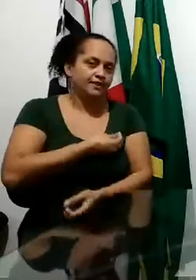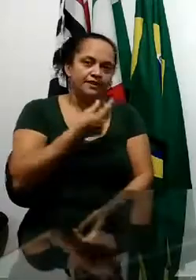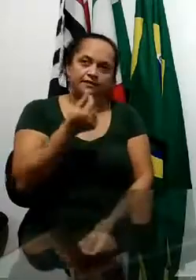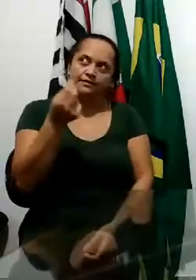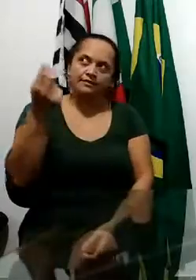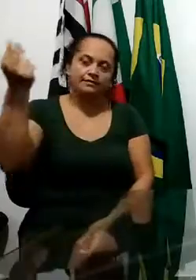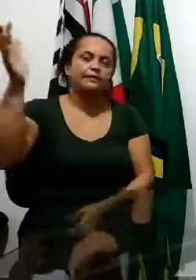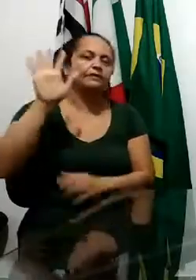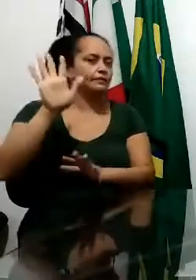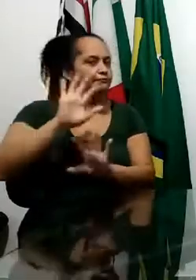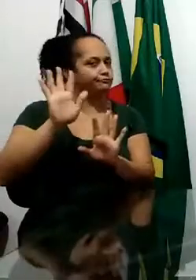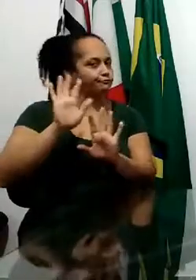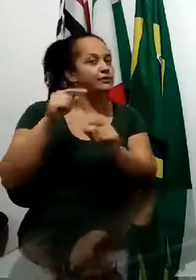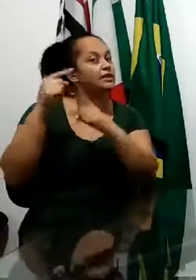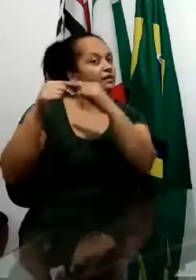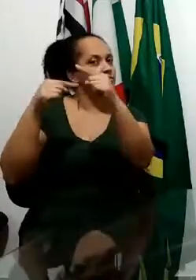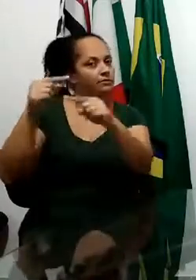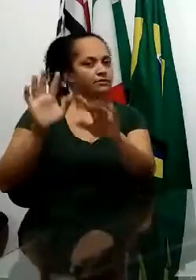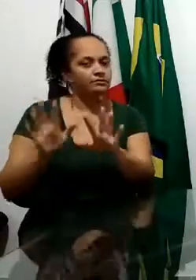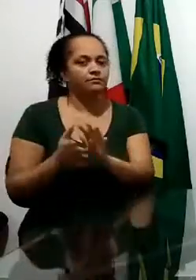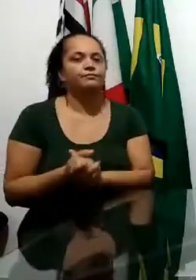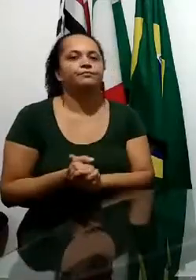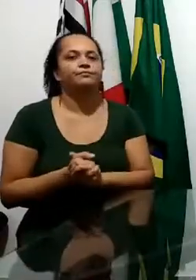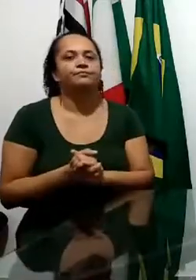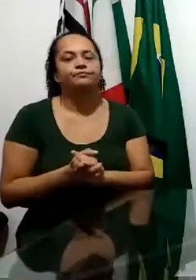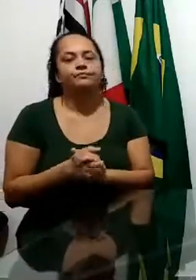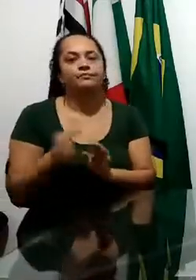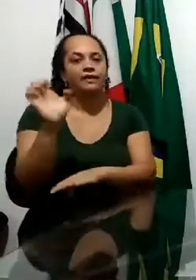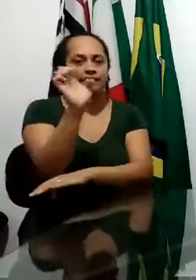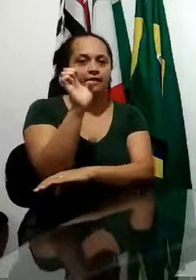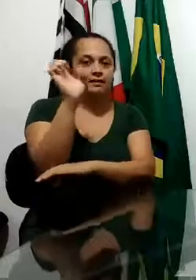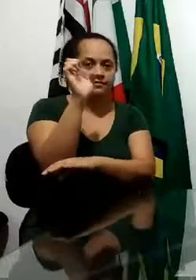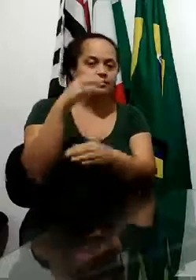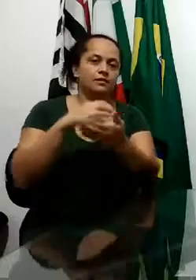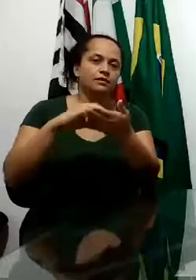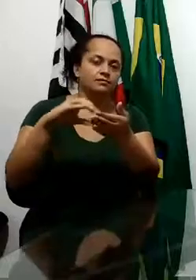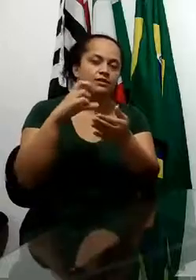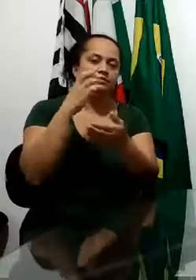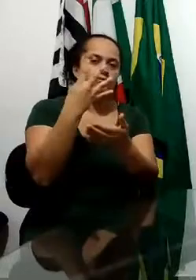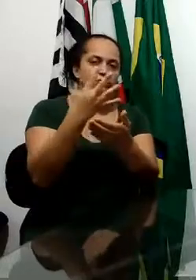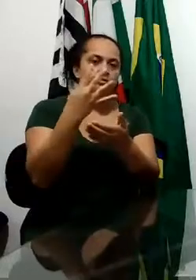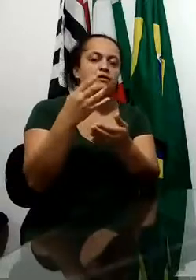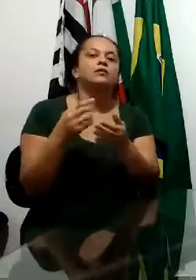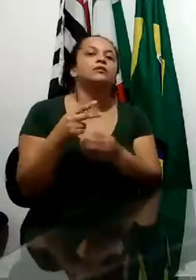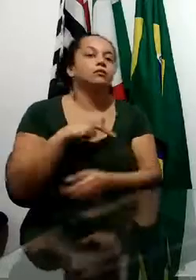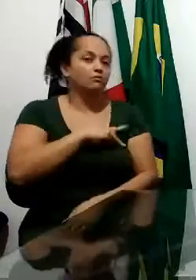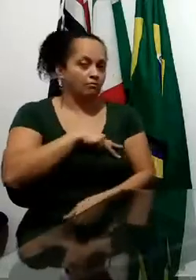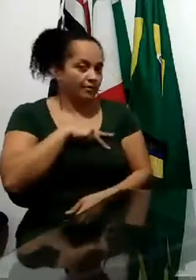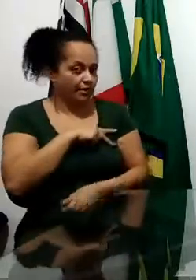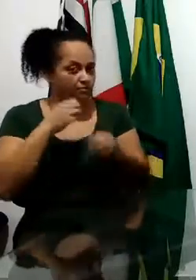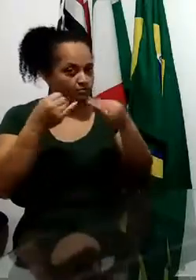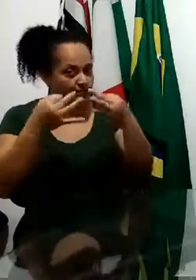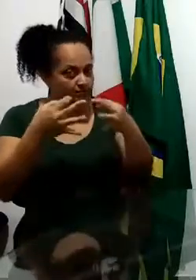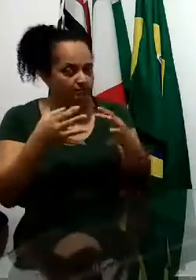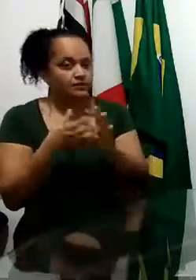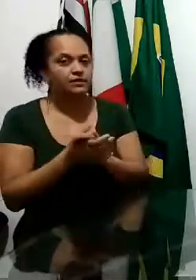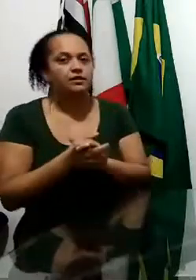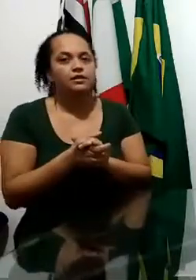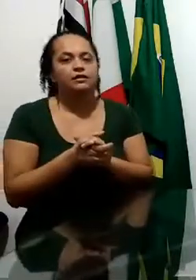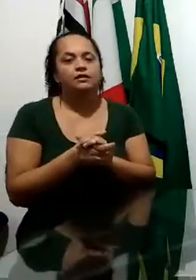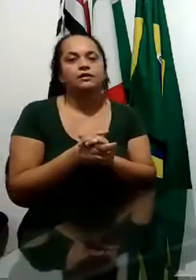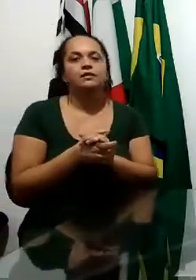4, do versículo 1 em diante, o apóstolo Paulo diz: rogo-vos, pois eu, o prisioneiro no